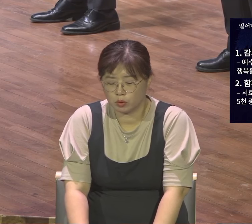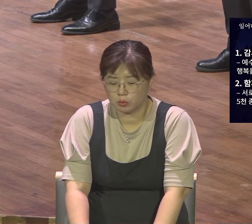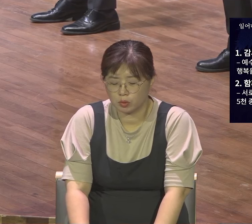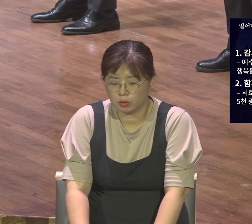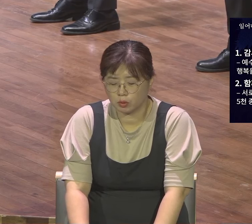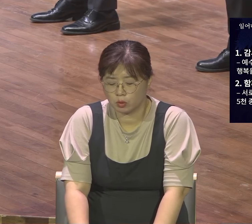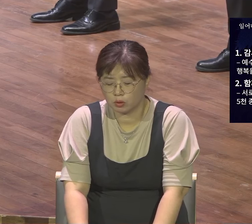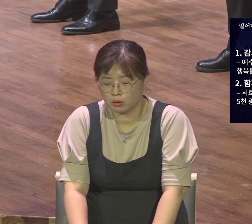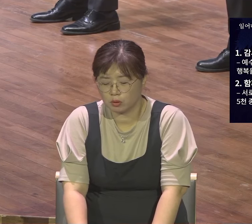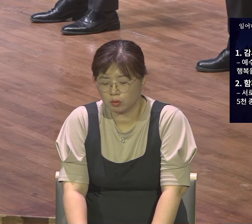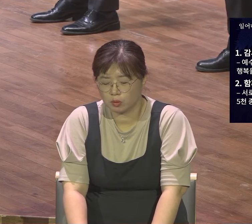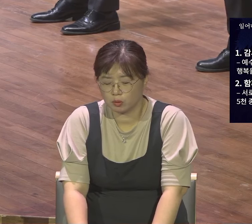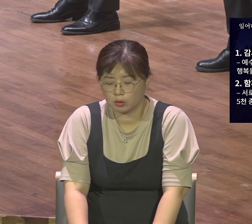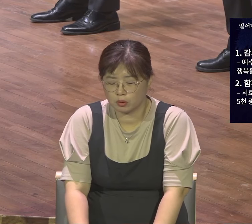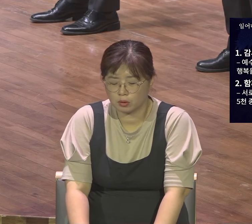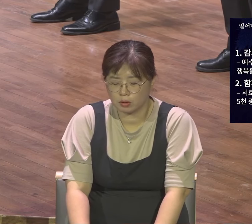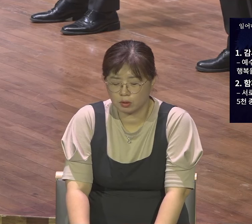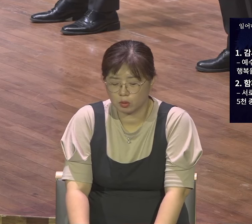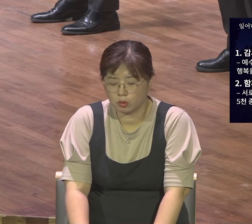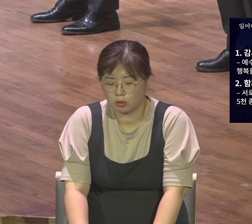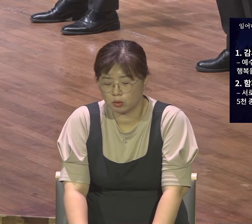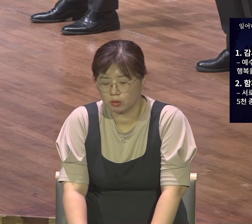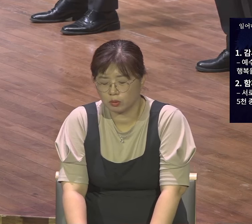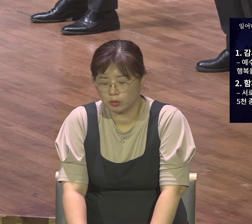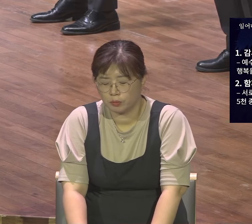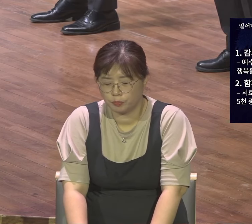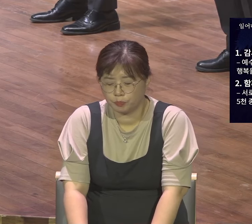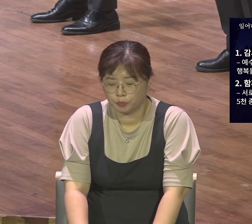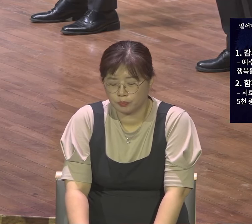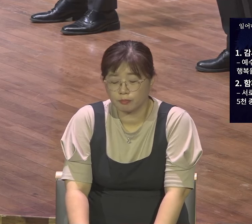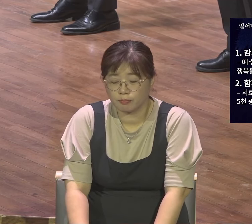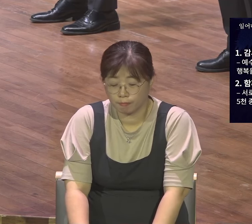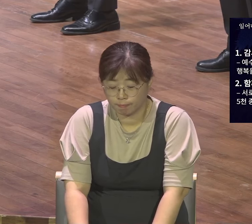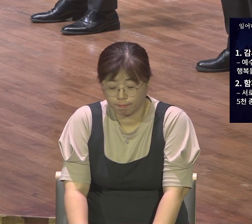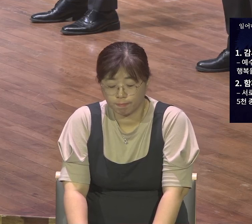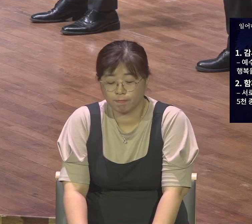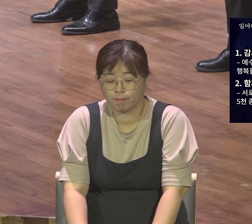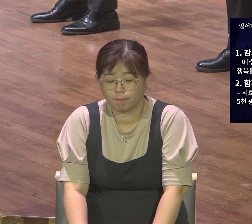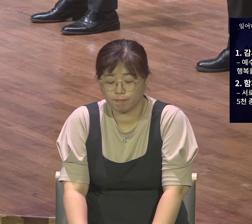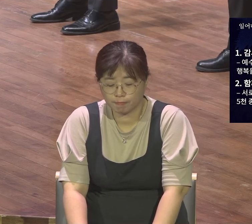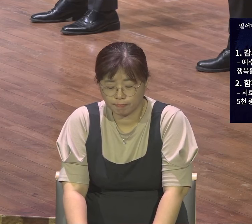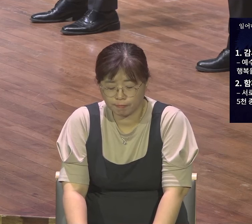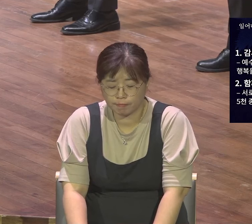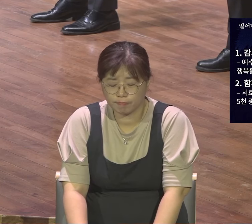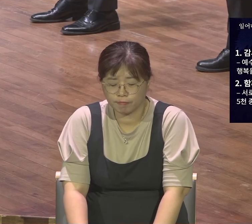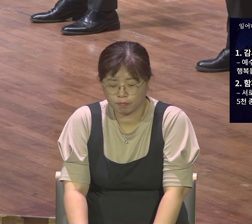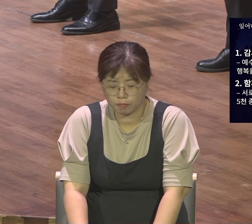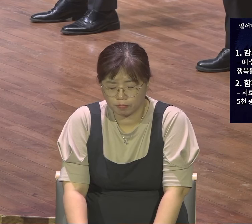역사하신 것을 우리가 누리면서 정말 고맙습니다.